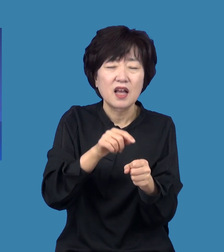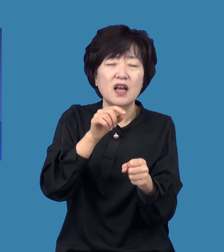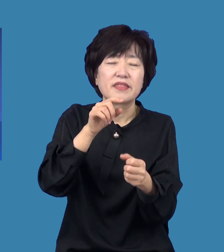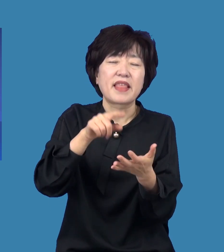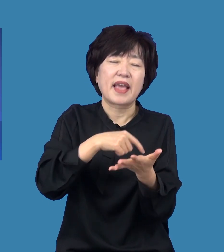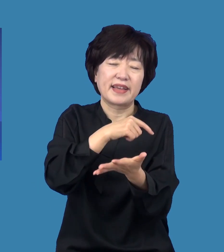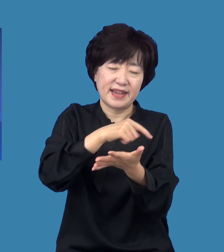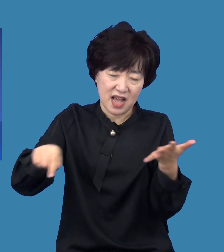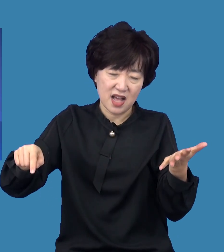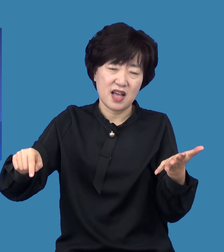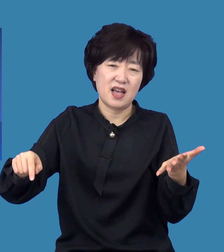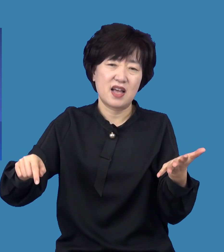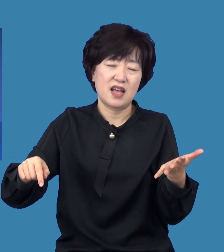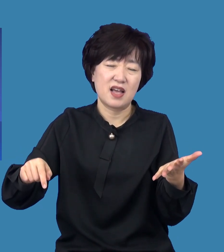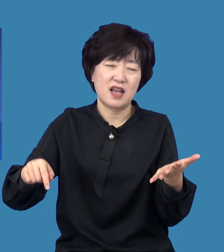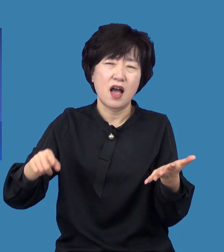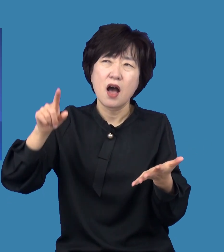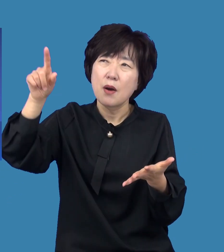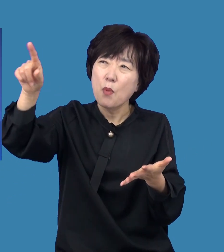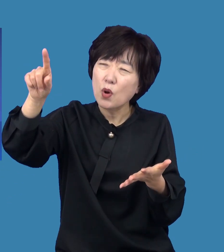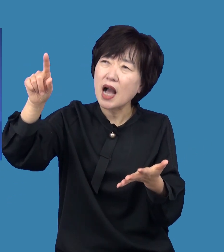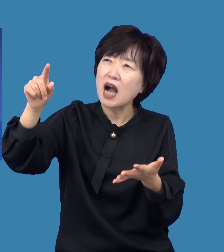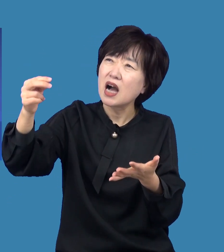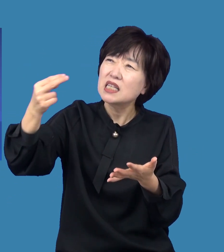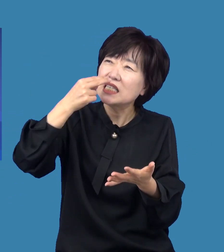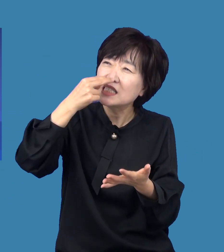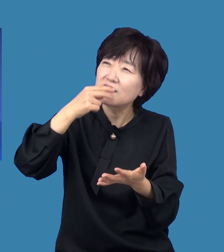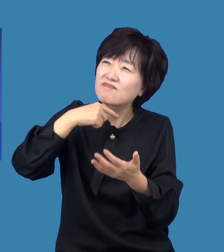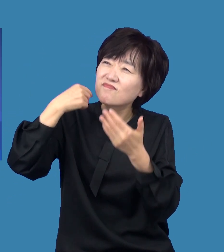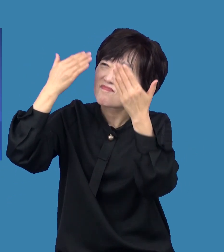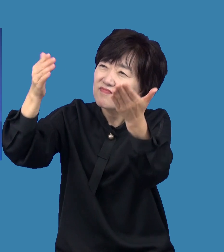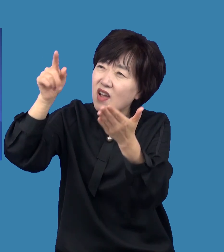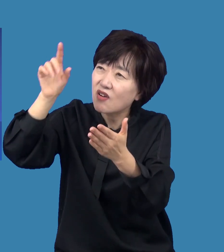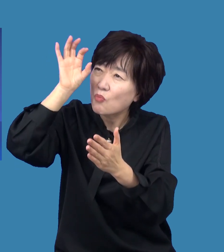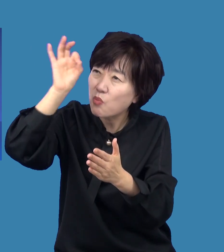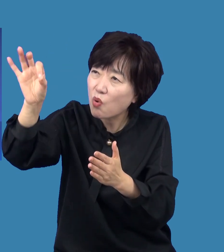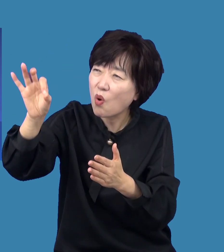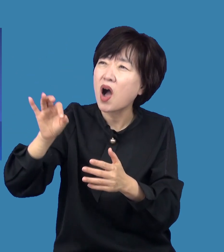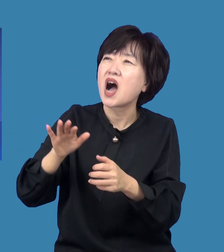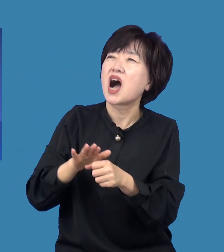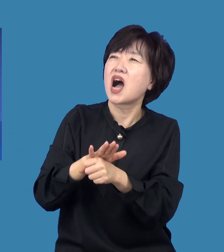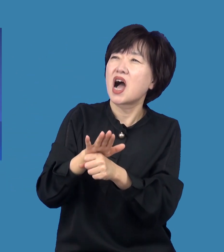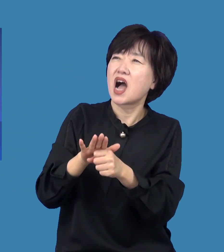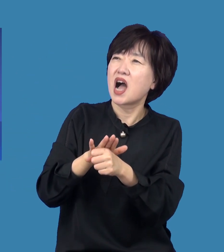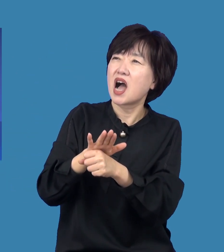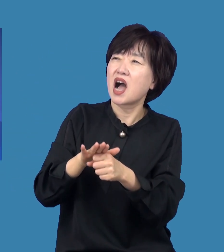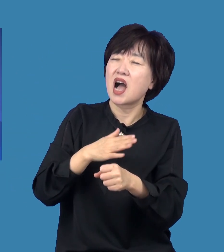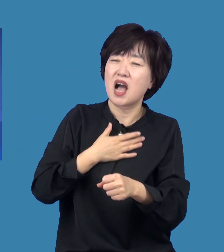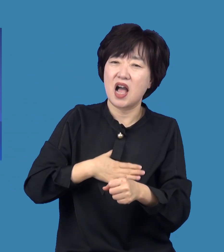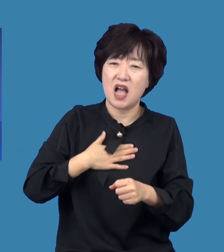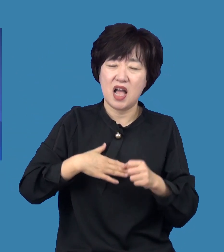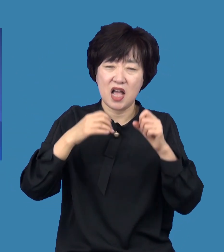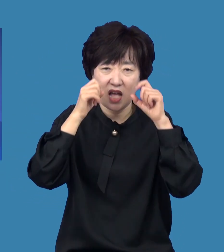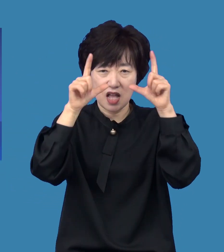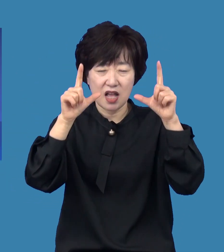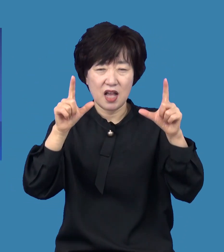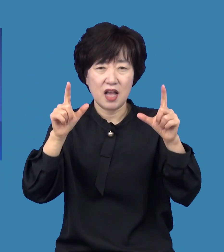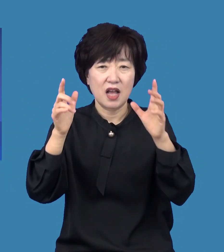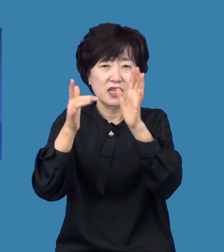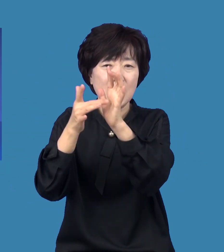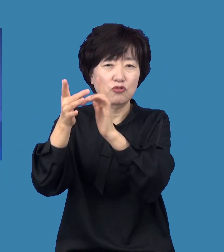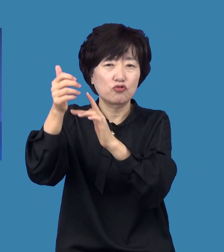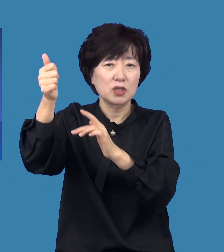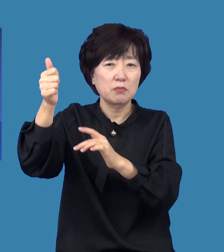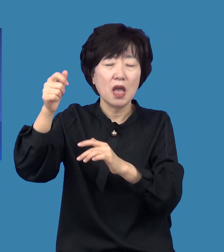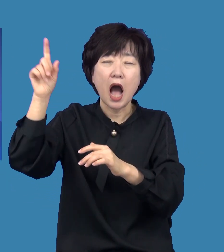것, 뭔가 값을 치르는 것을 통해서 비로소 사랑이 된다는 거야. 그러니까 예수께서 아무런 대가도